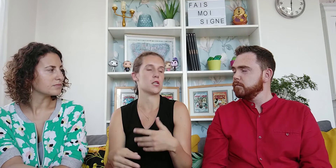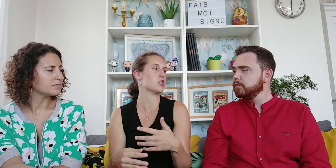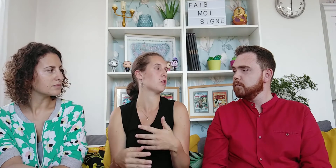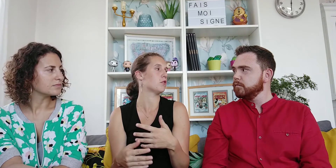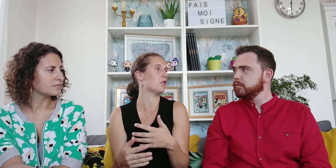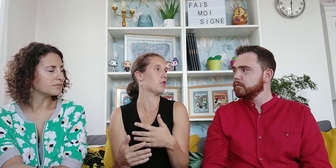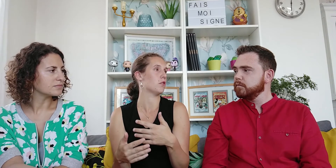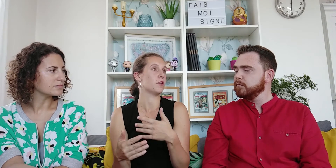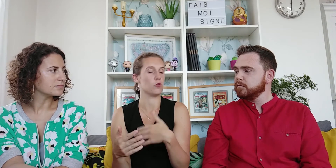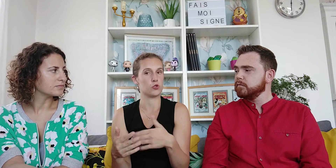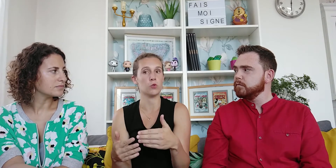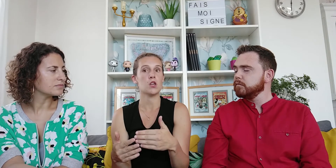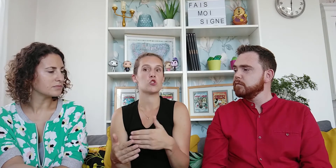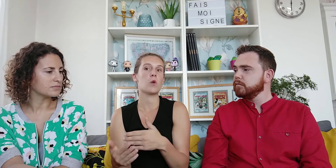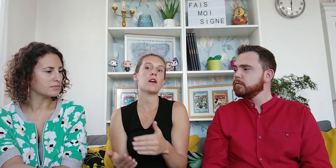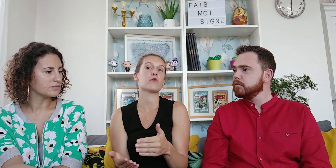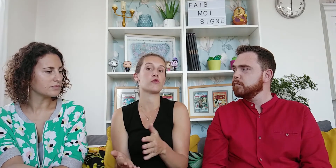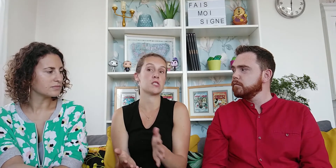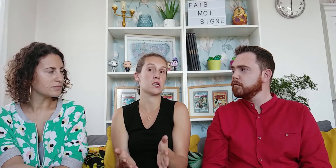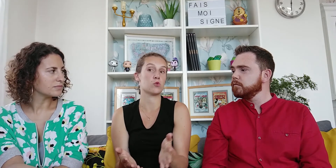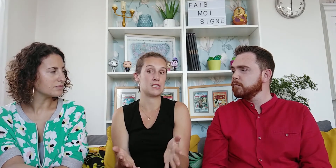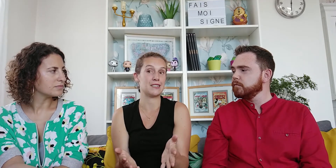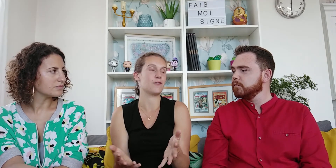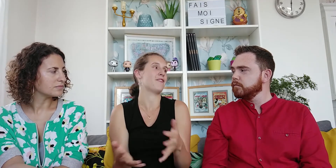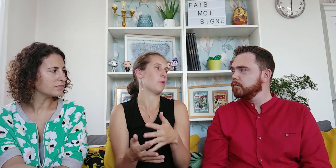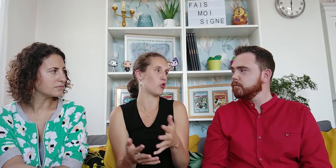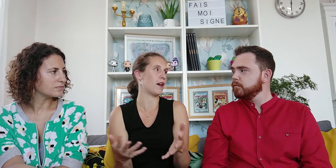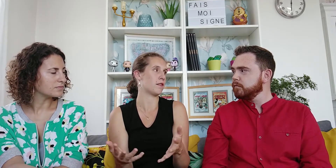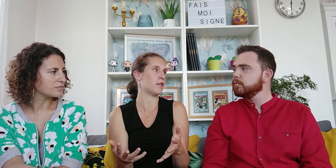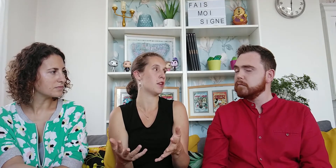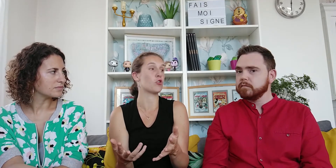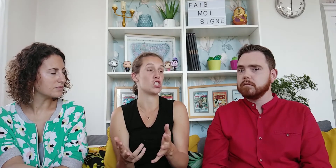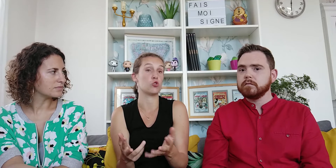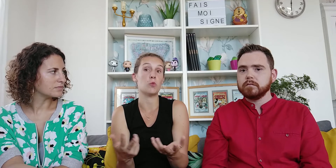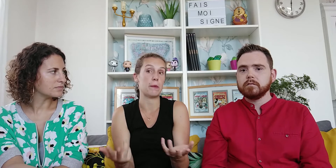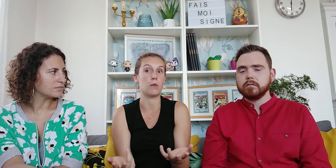apprentissage, de leur évolution, soit ils vont se saisir du signe vraiment correct et corriger d'eux-mêmes